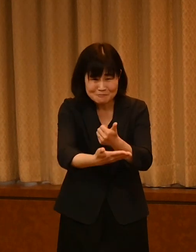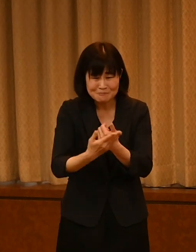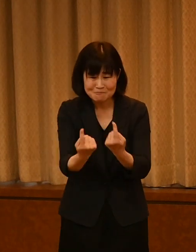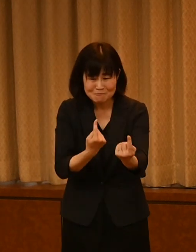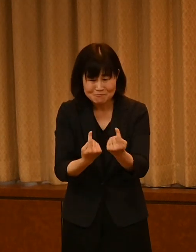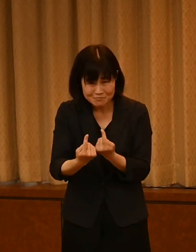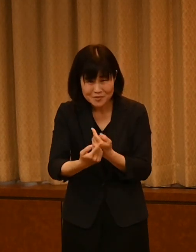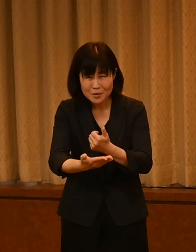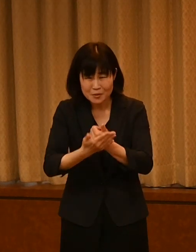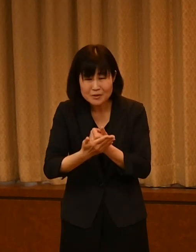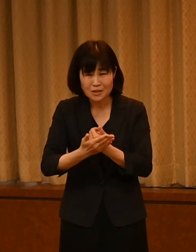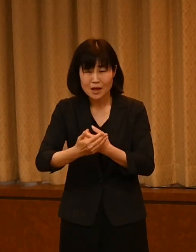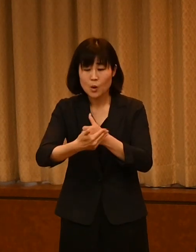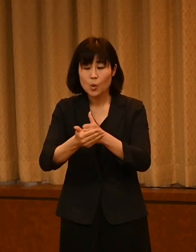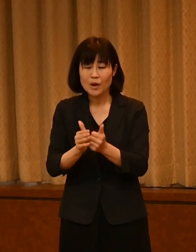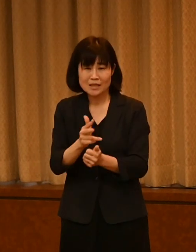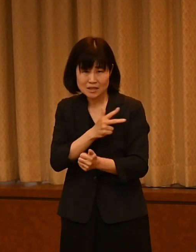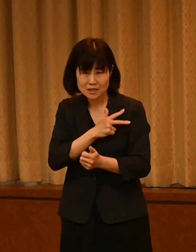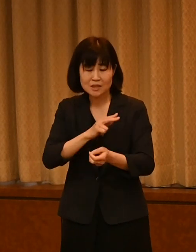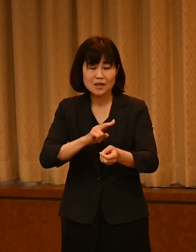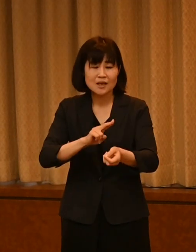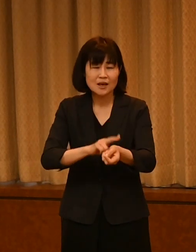心より御礼を申し上げます。